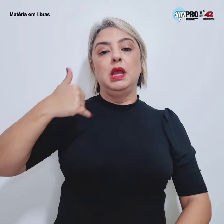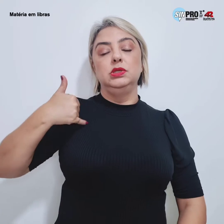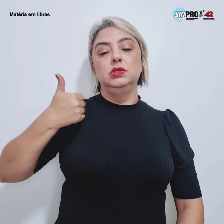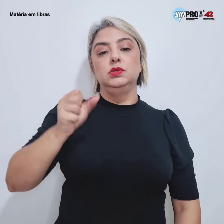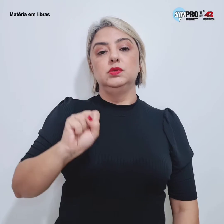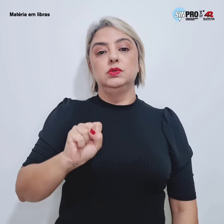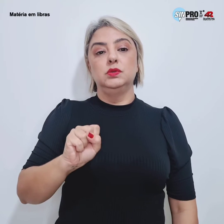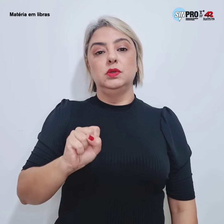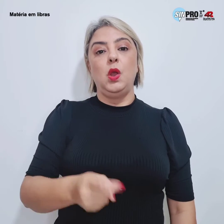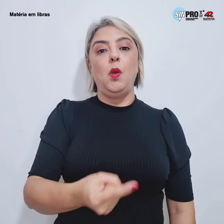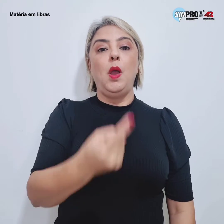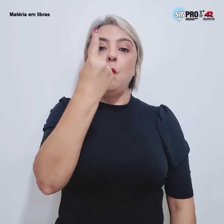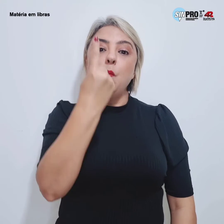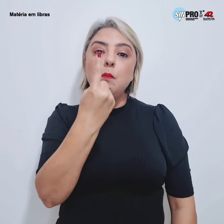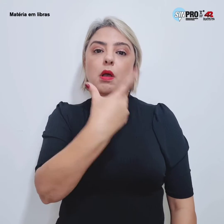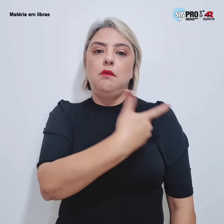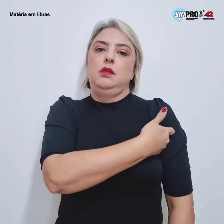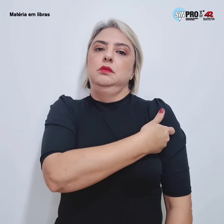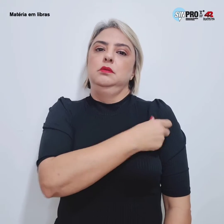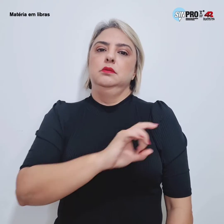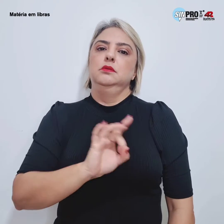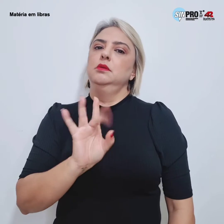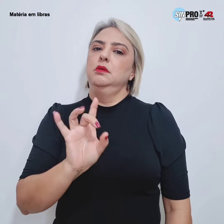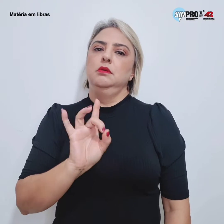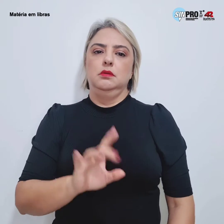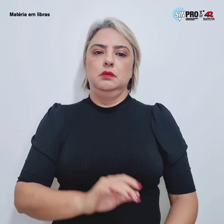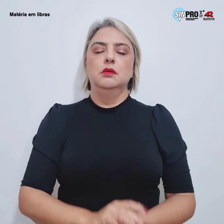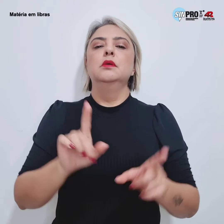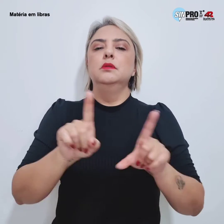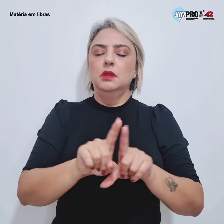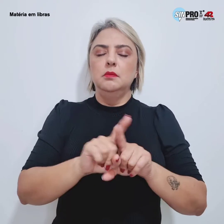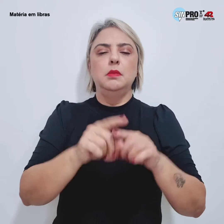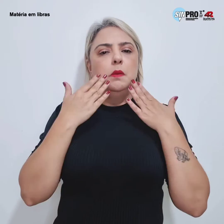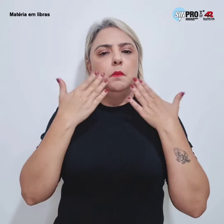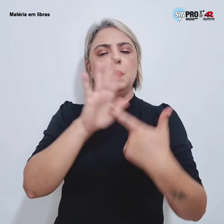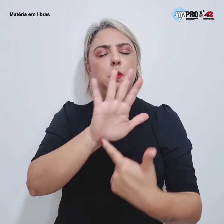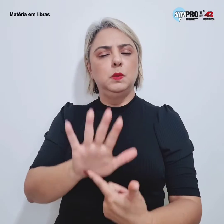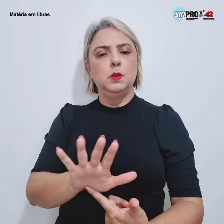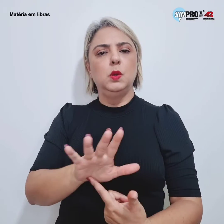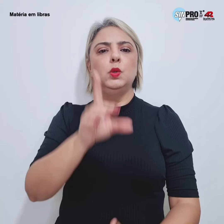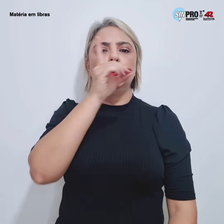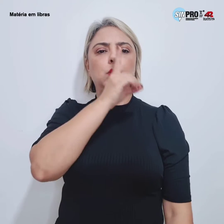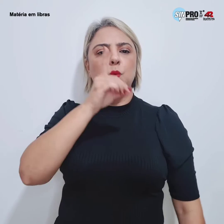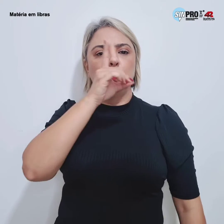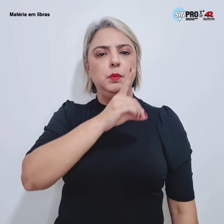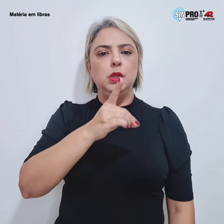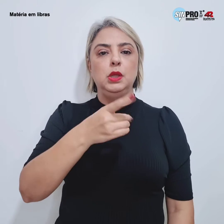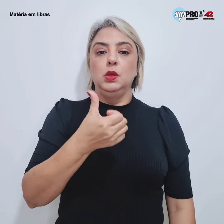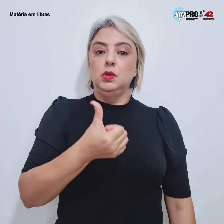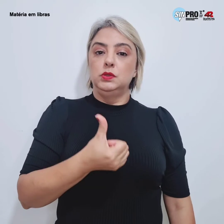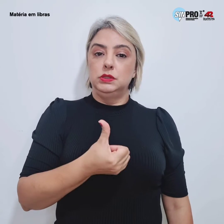população acima de 18 anos com a primeira dose. Também revelou que no